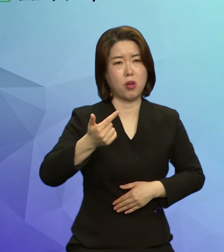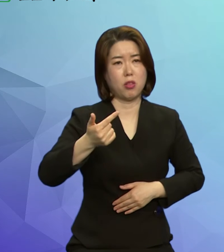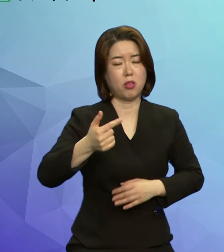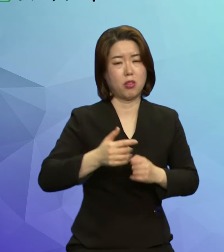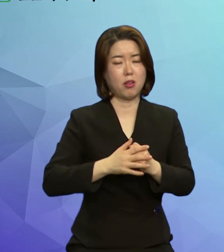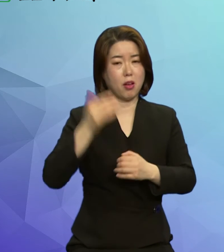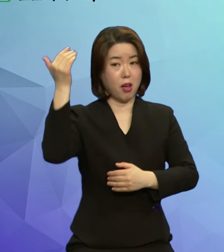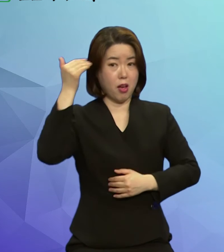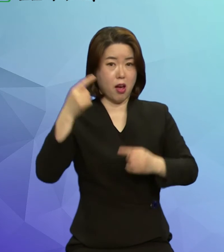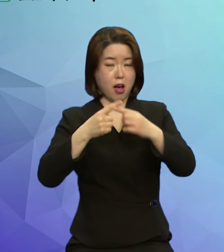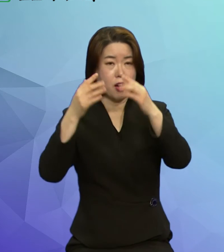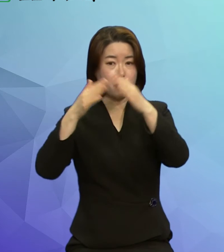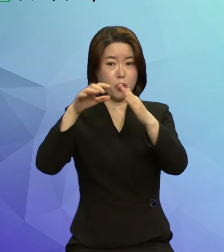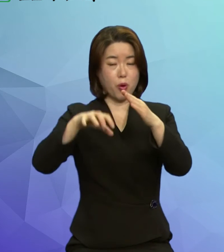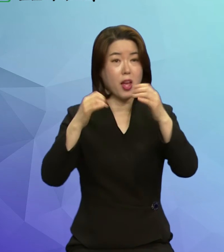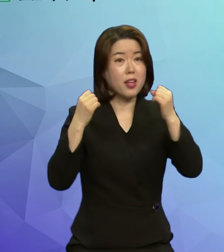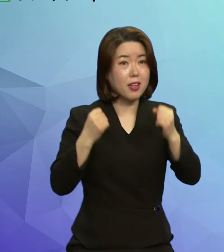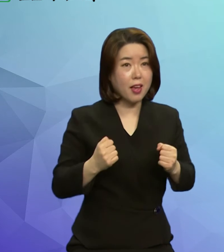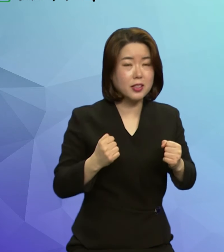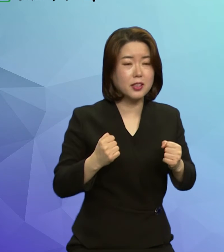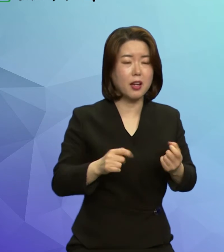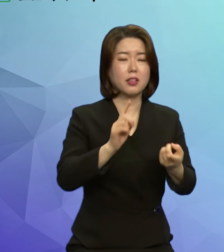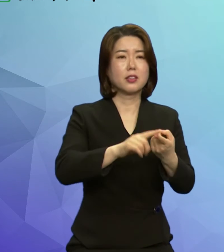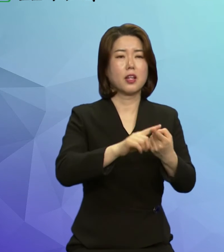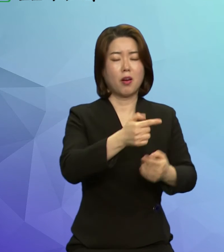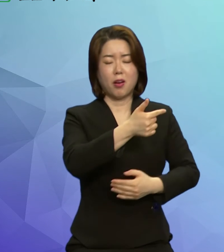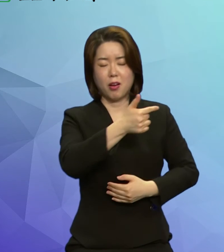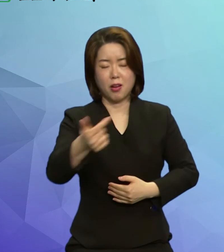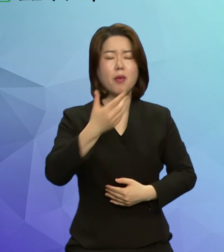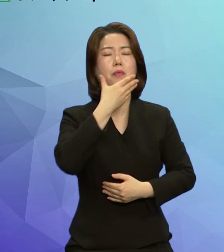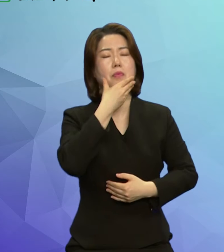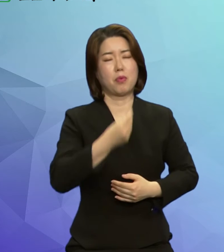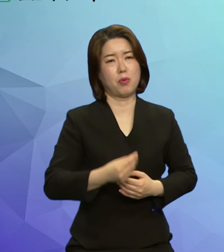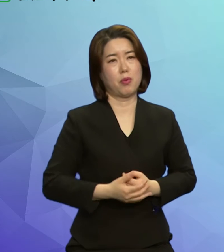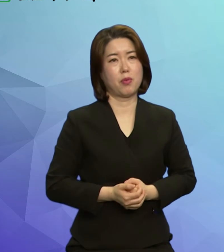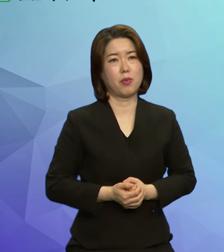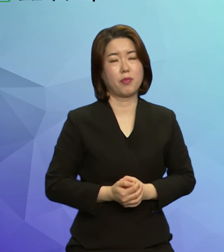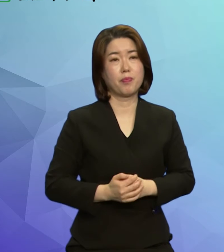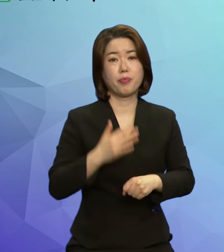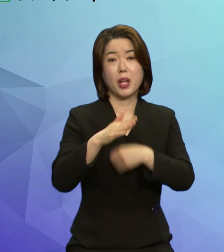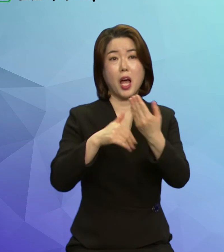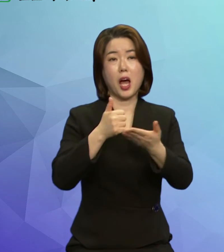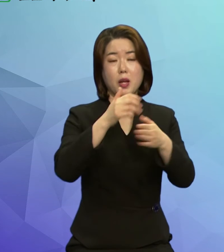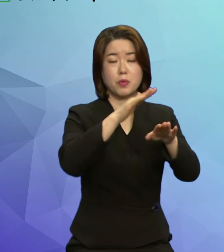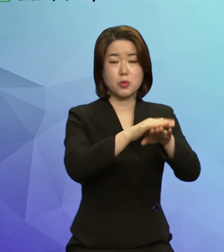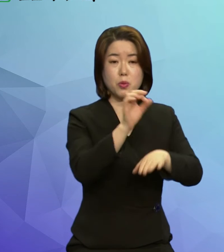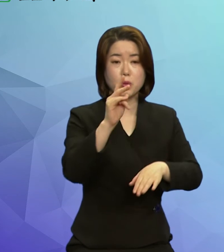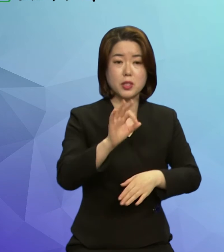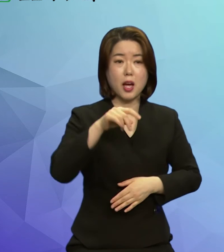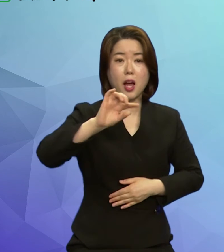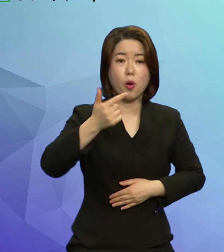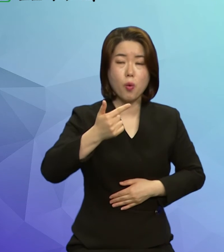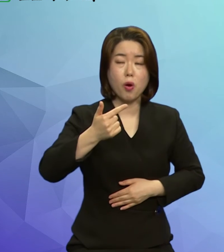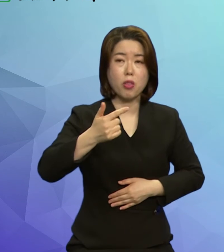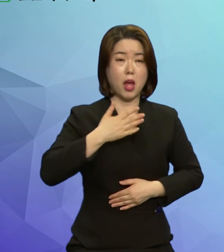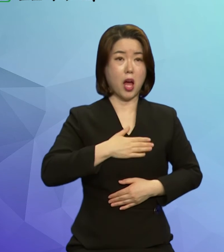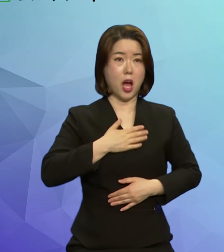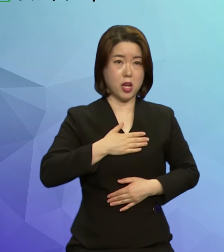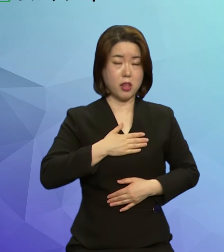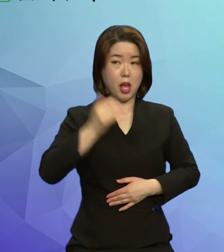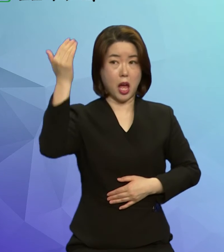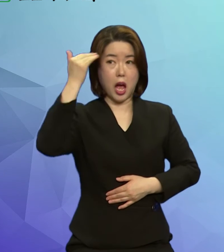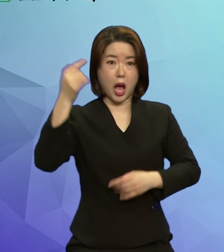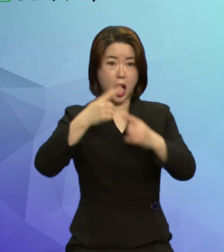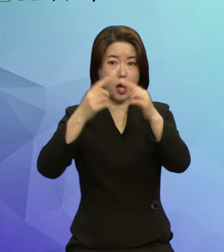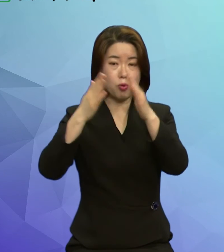교회에 계셨다는 것 자체가 얼마나 큰 복인지 모릅니다. 하나님이 손양원 목사님을 아시는데 한국